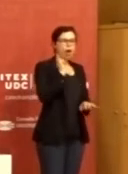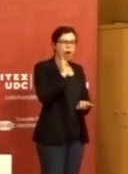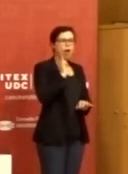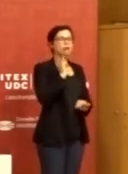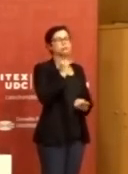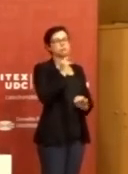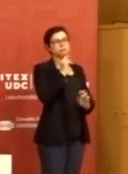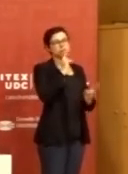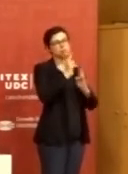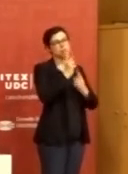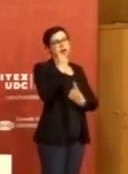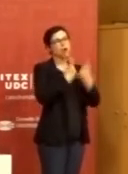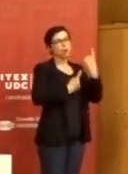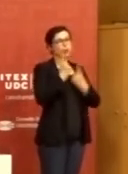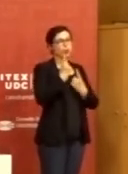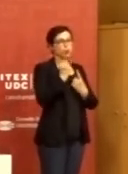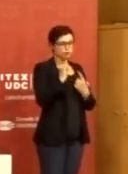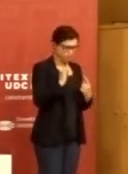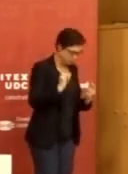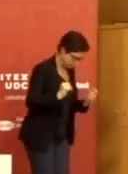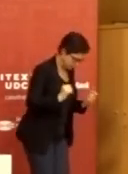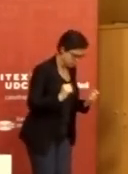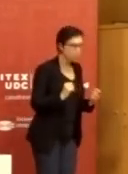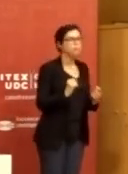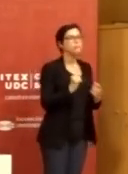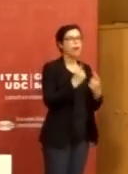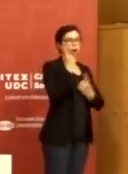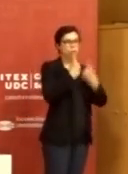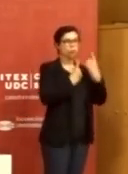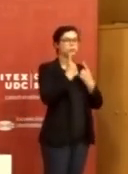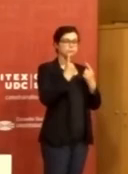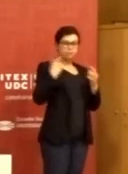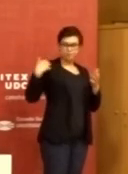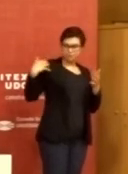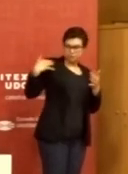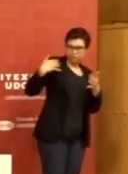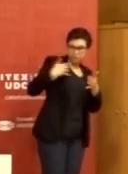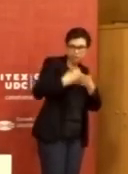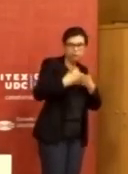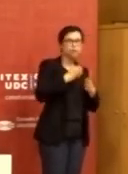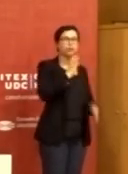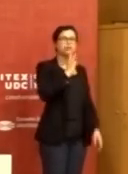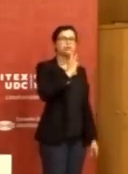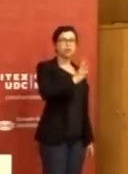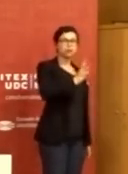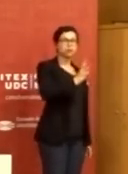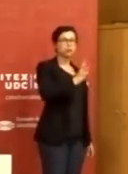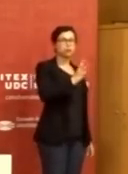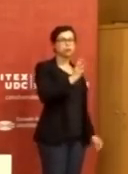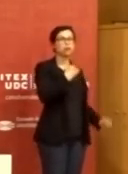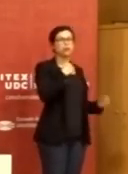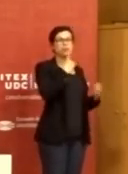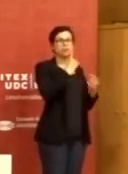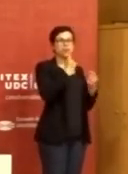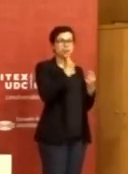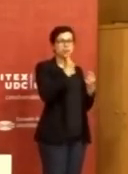ha habido alguno. Vamos, en realidad, en las tres promociones, he dicho que en la primera promoción tuvimos